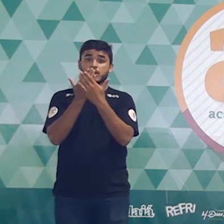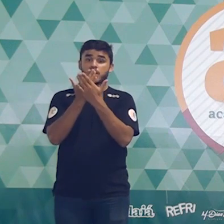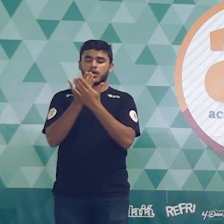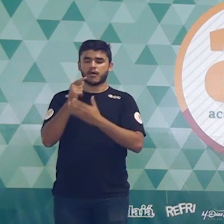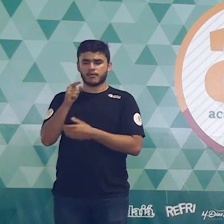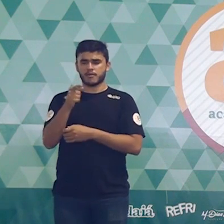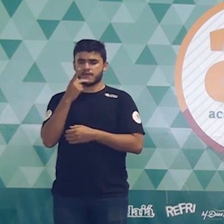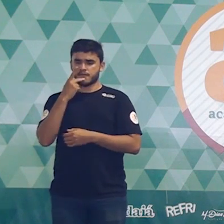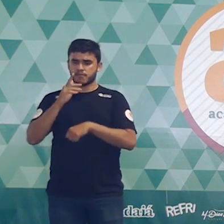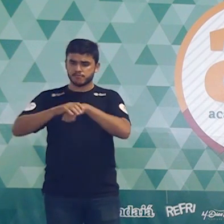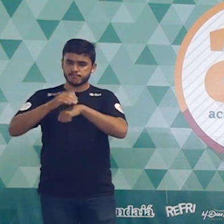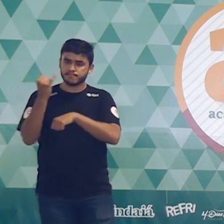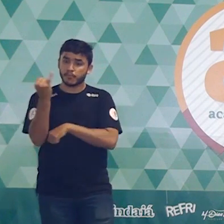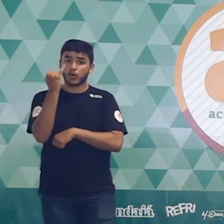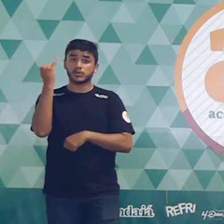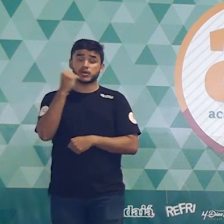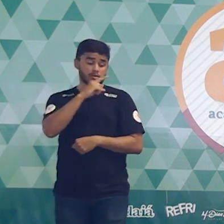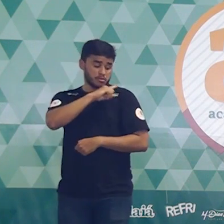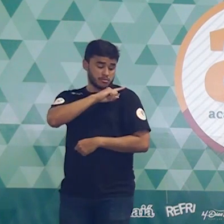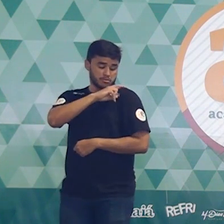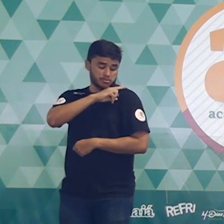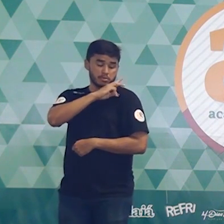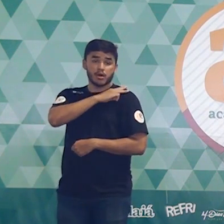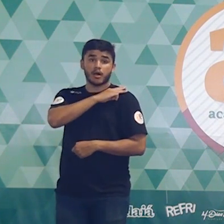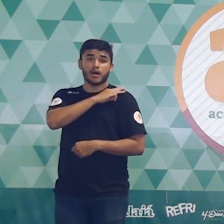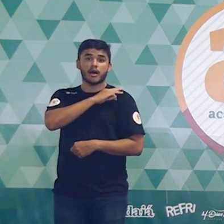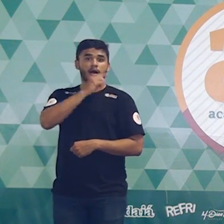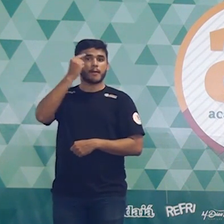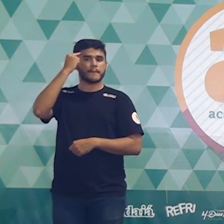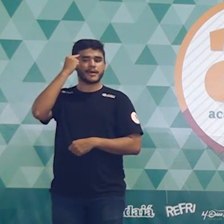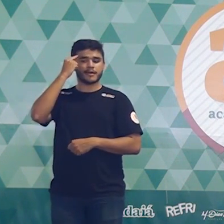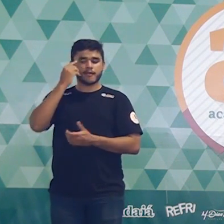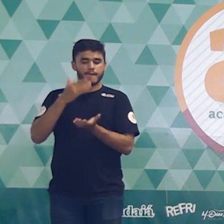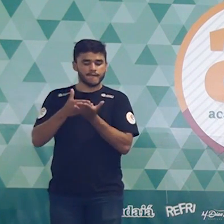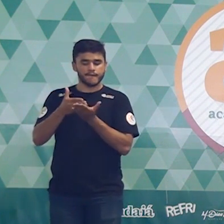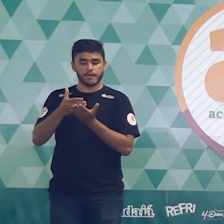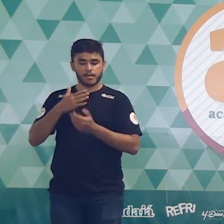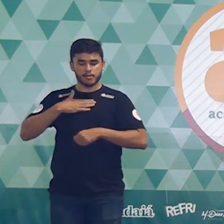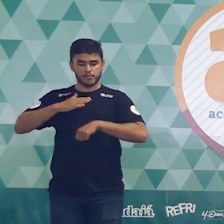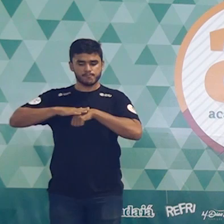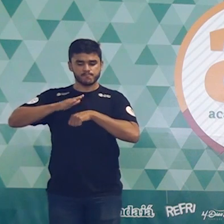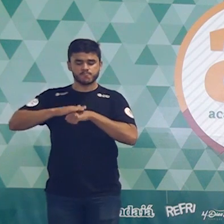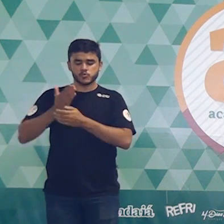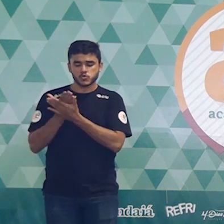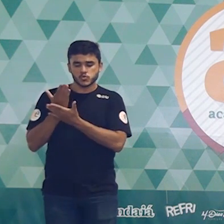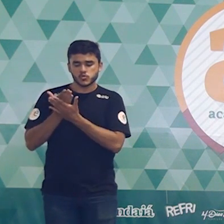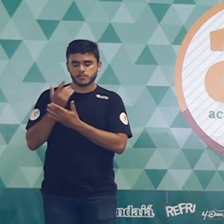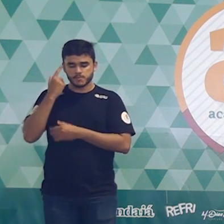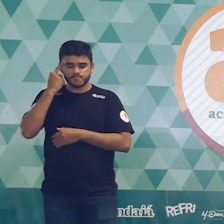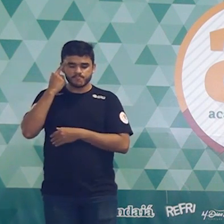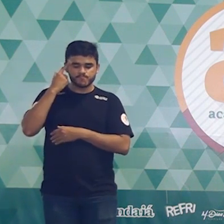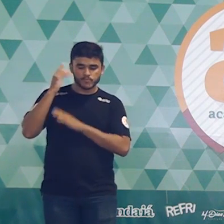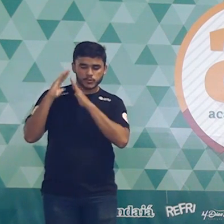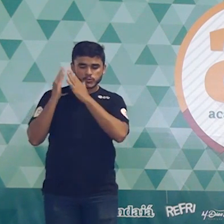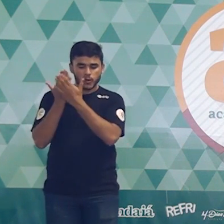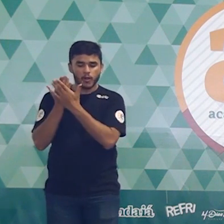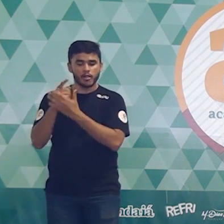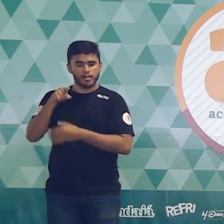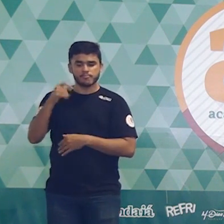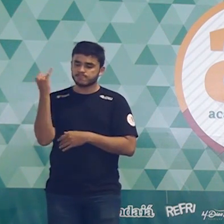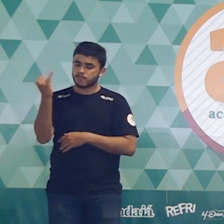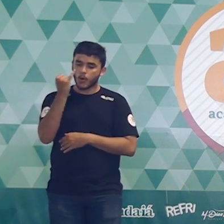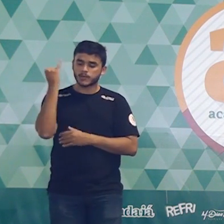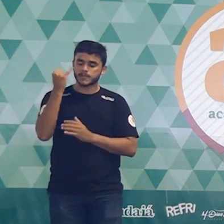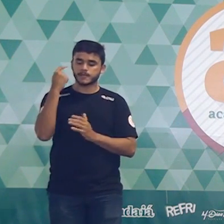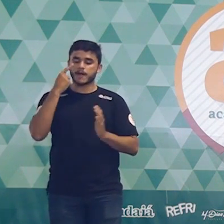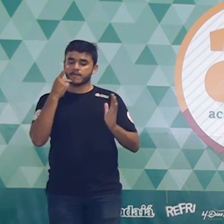valorizam. Porque você está concluindo o ensino médio entendendo o papel que a escola tem para a redução de adversidades sociais. Então o que é que